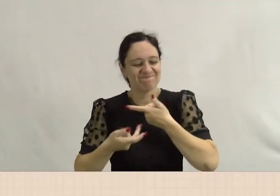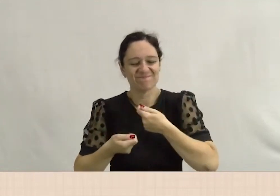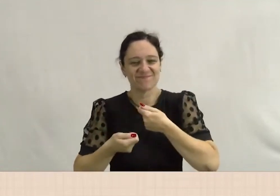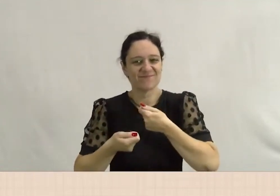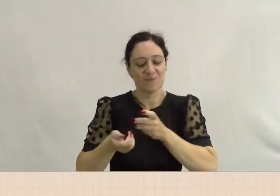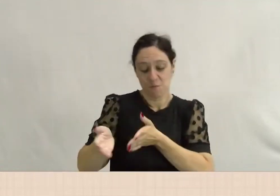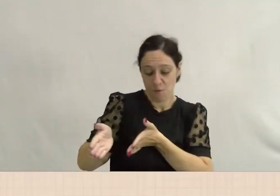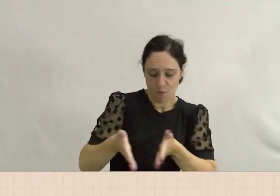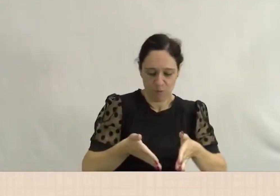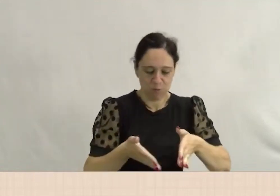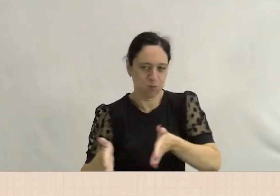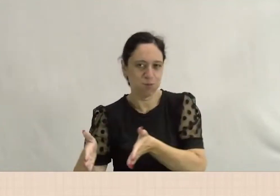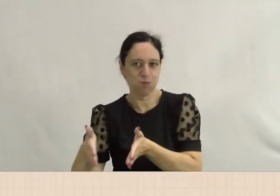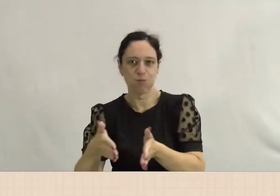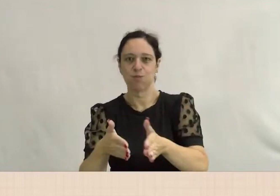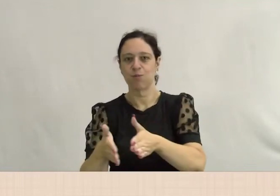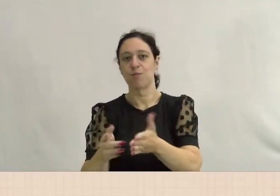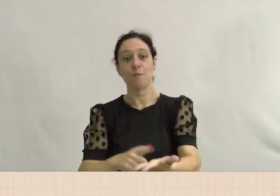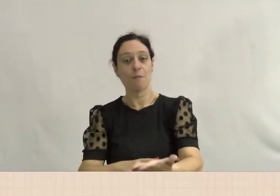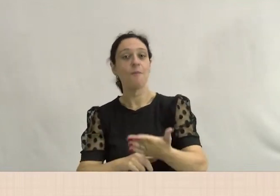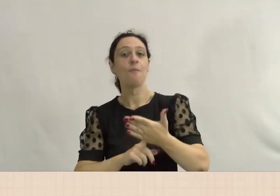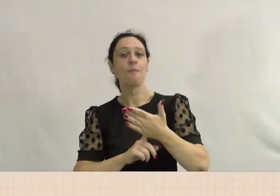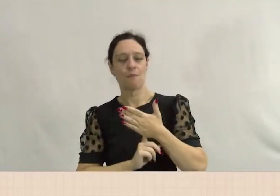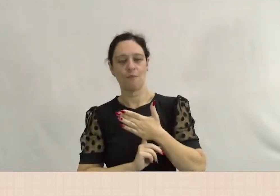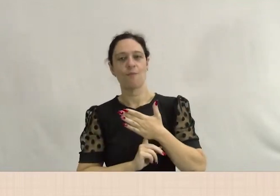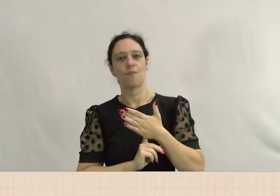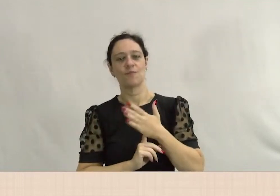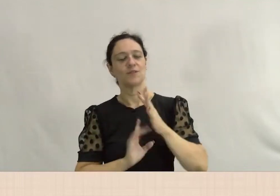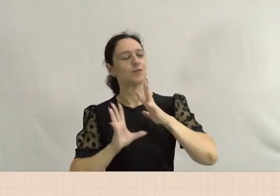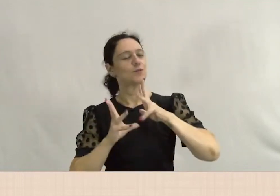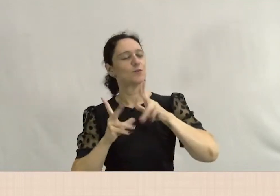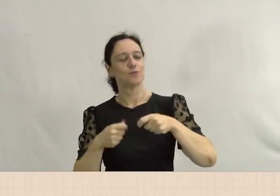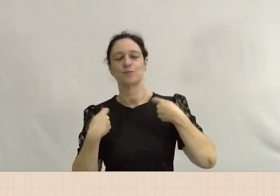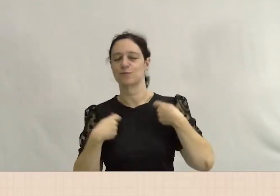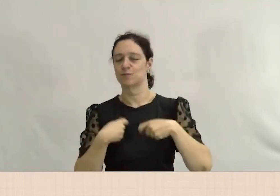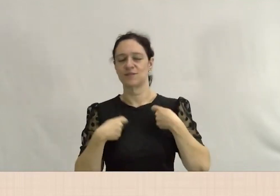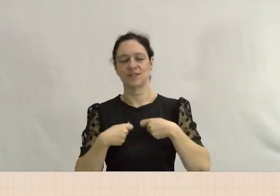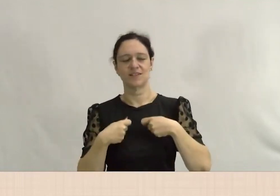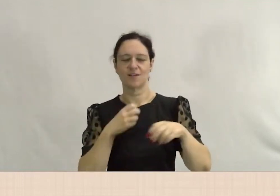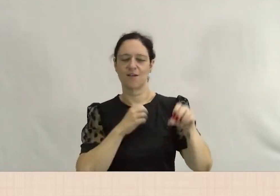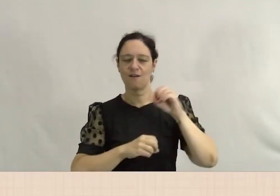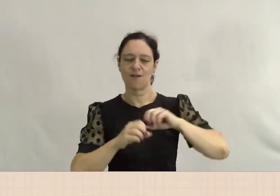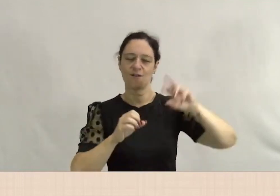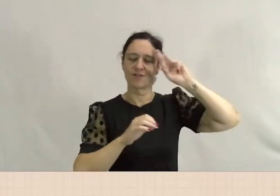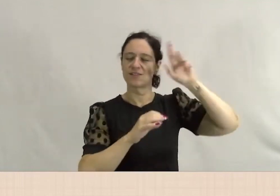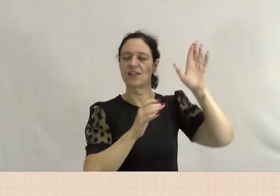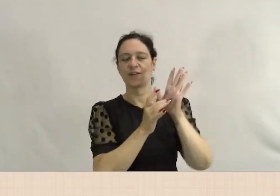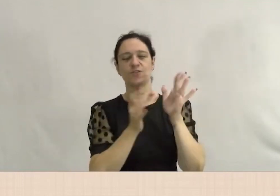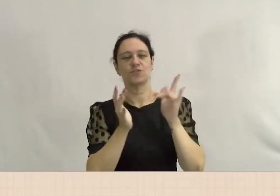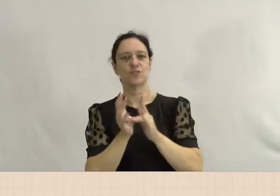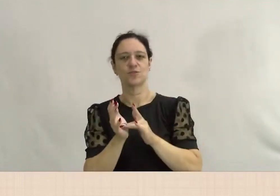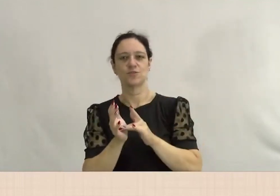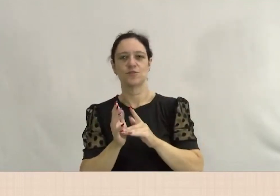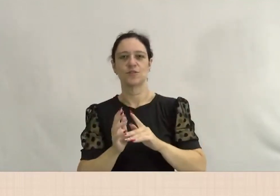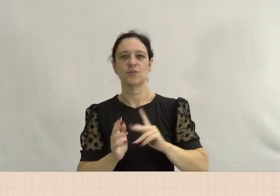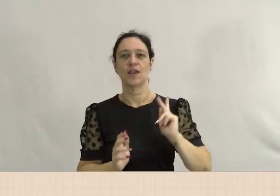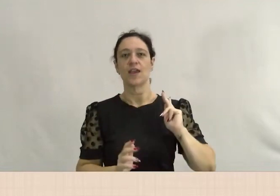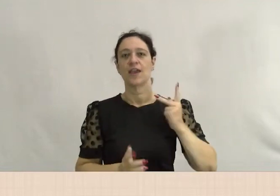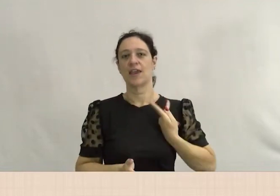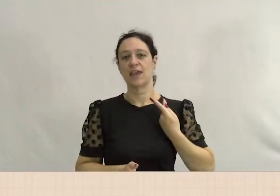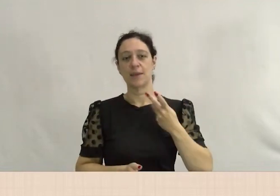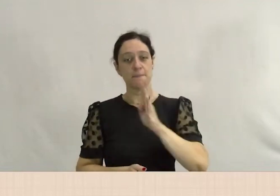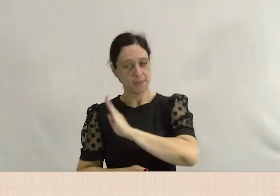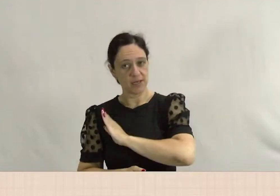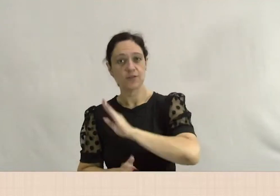abundantemente, nos suprindo com tudo o que nós precisamos. Ó Senhor Jesus, Hebreus capítulo